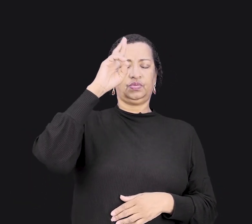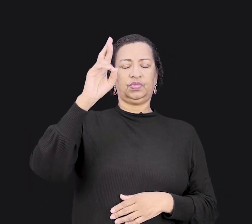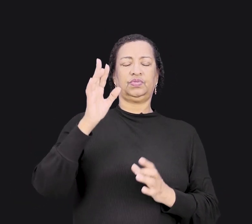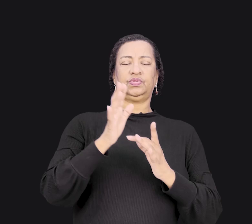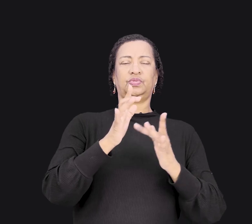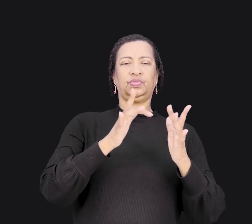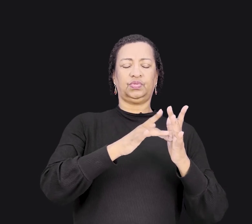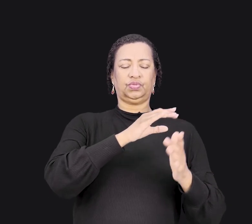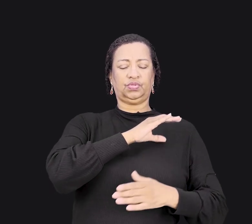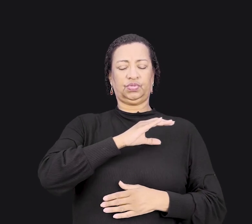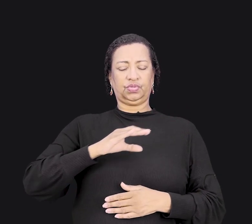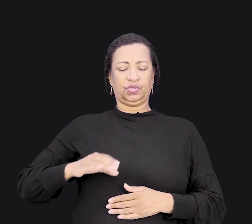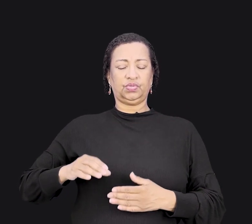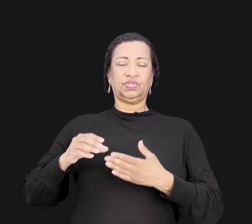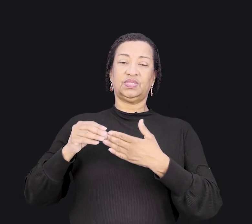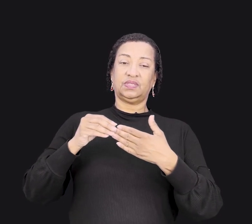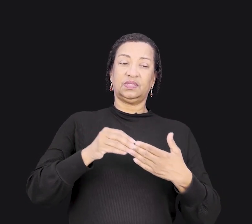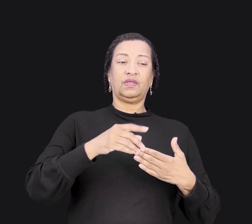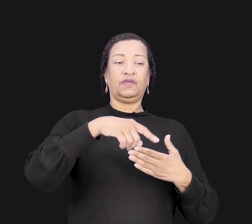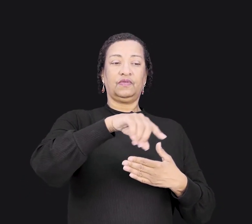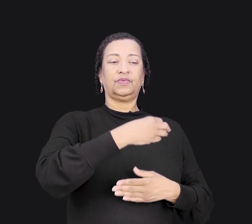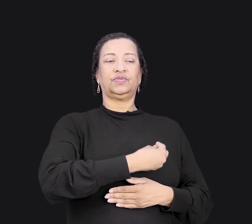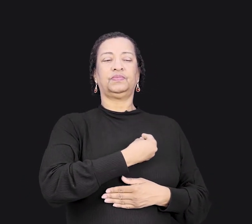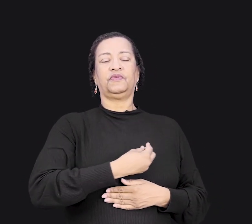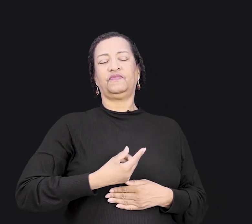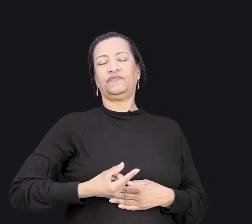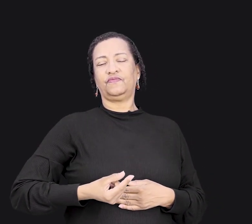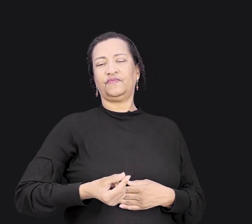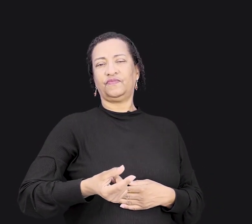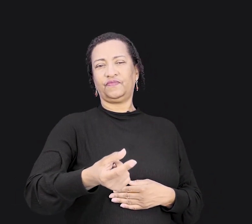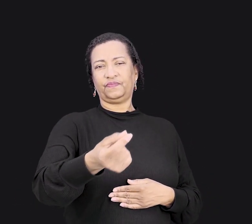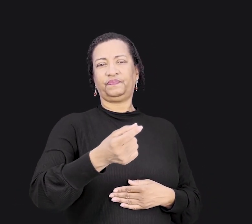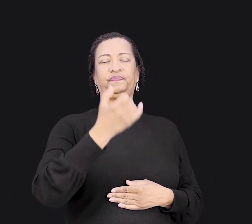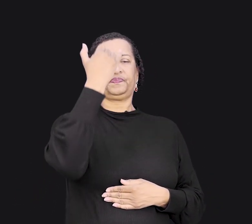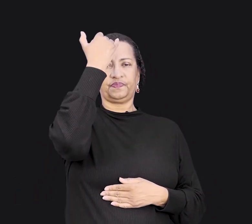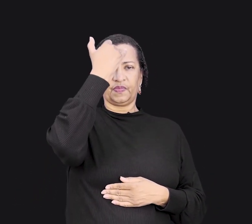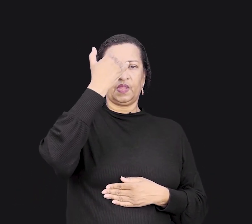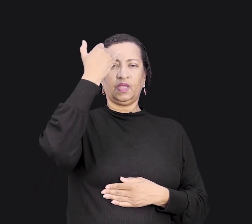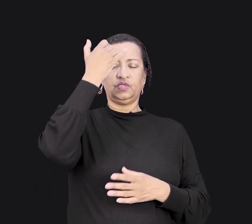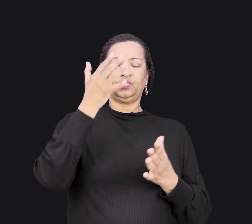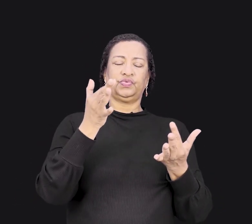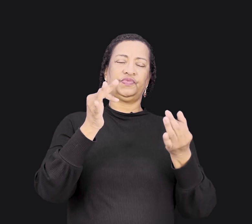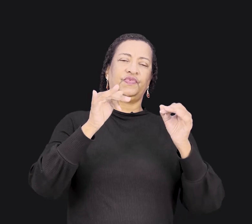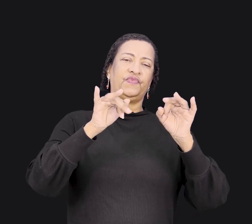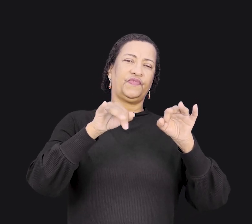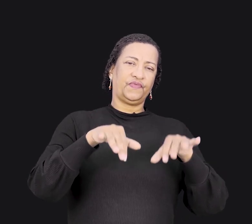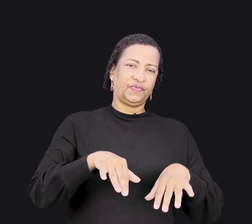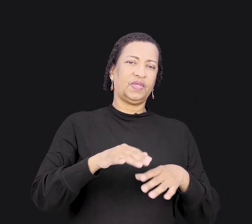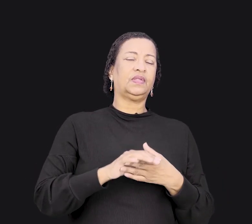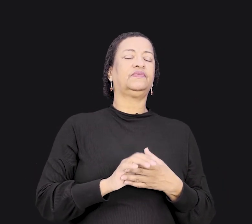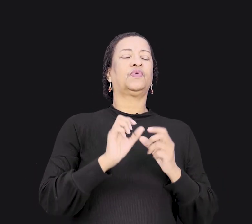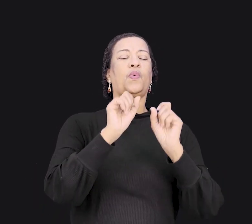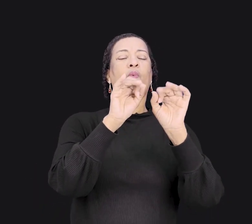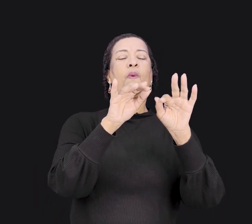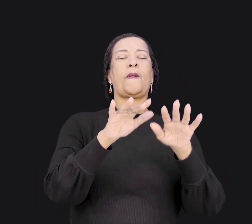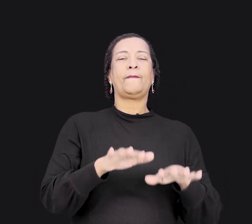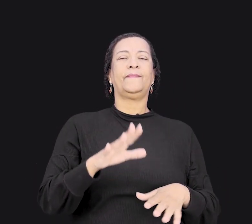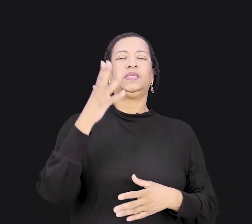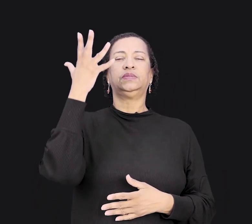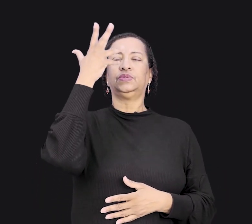Cristo os leve para a vida eterna. Judas finaliza com uma bonita bênção que talvez